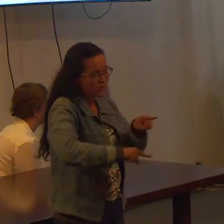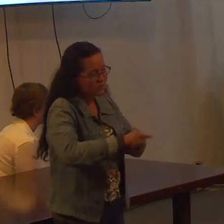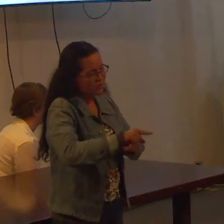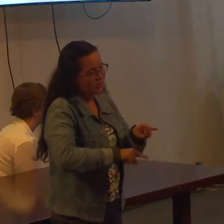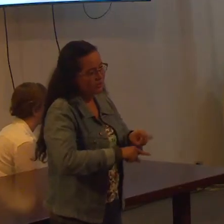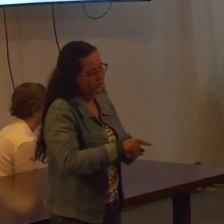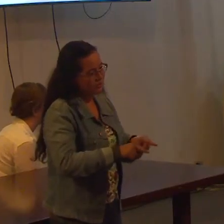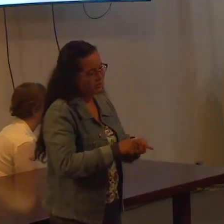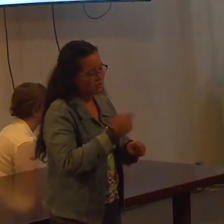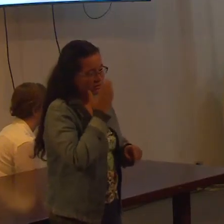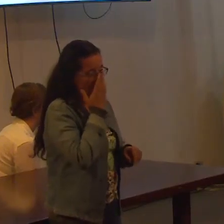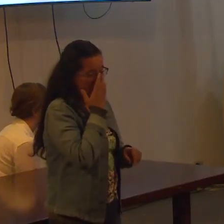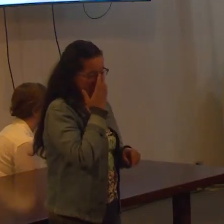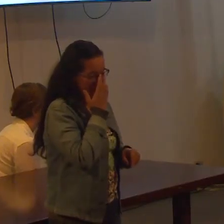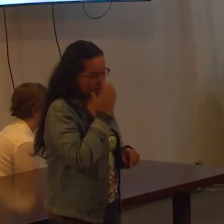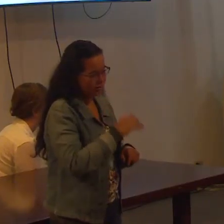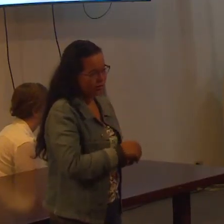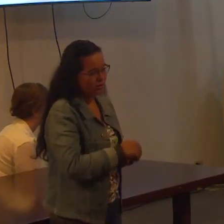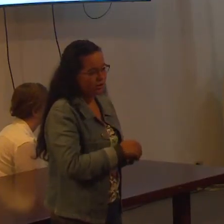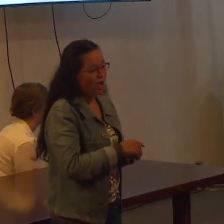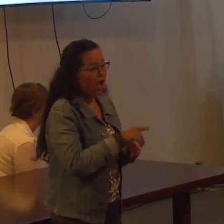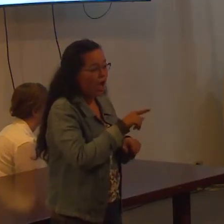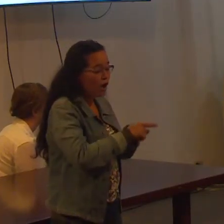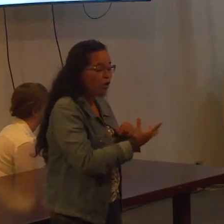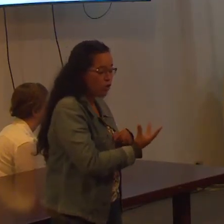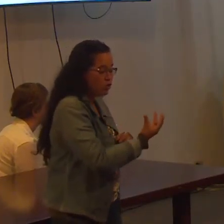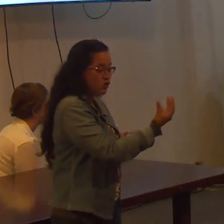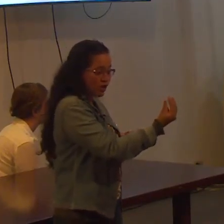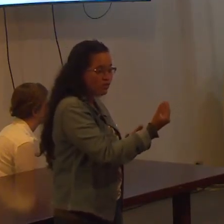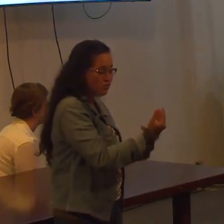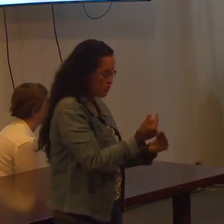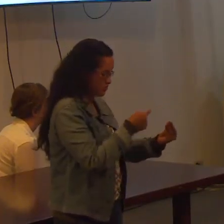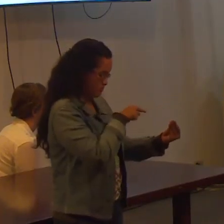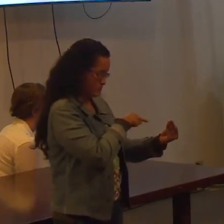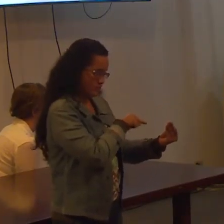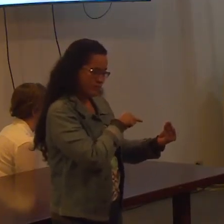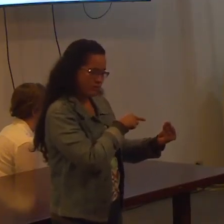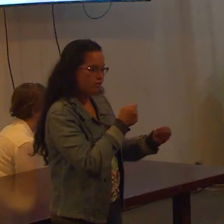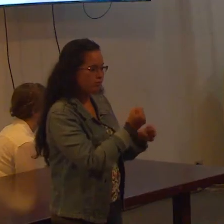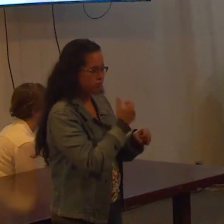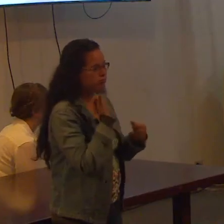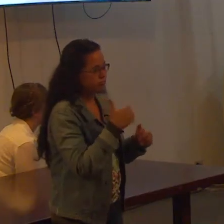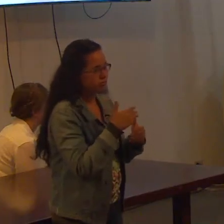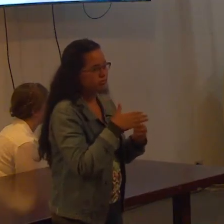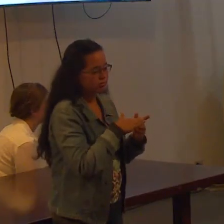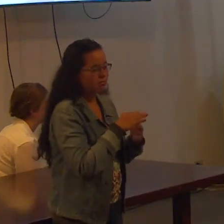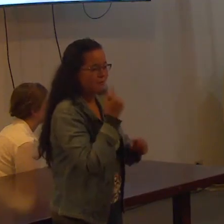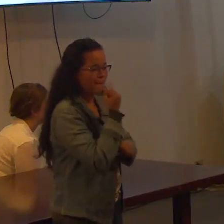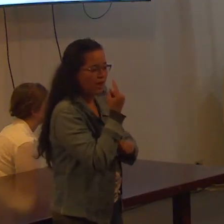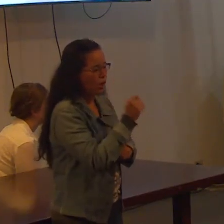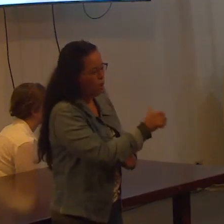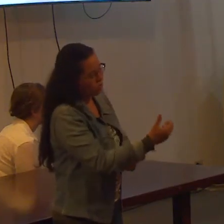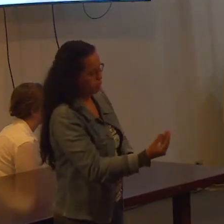de ellos que trabajaba muy bien lo que es madera y demás, y otro que no era